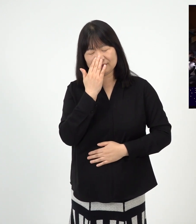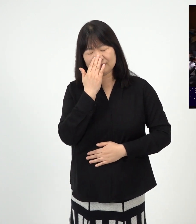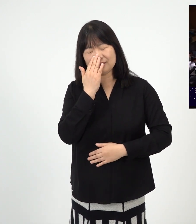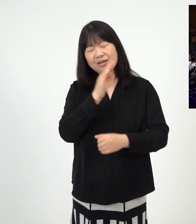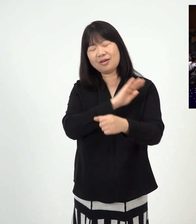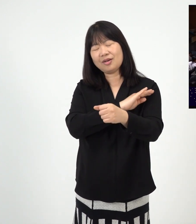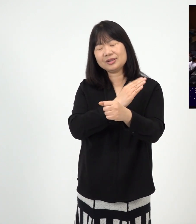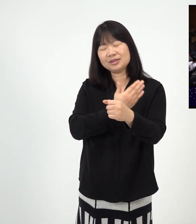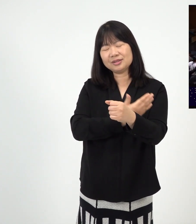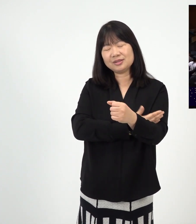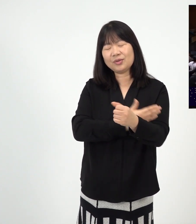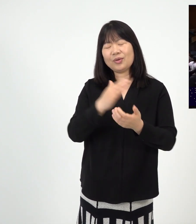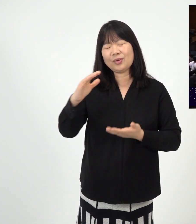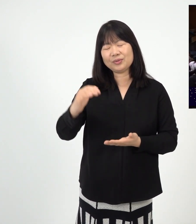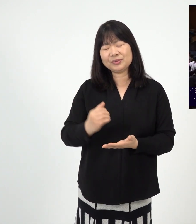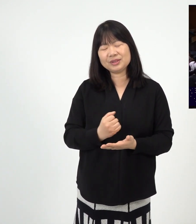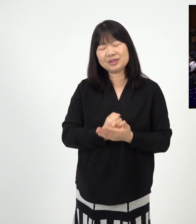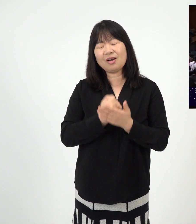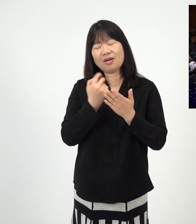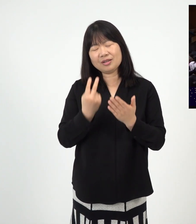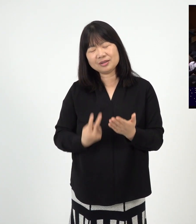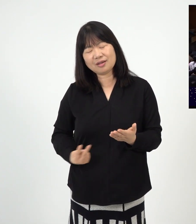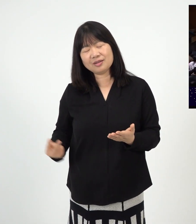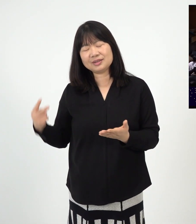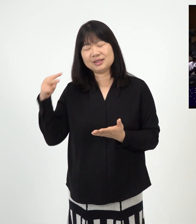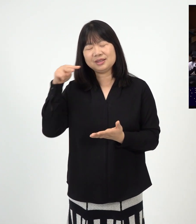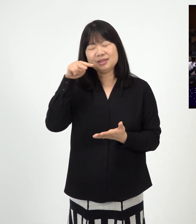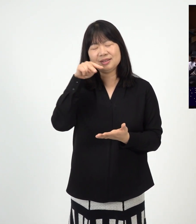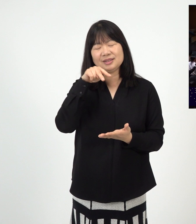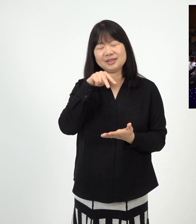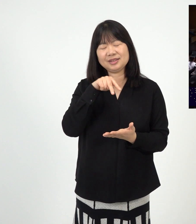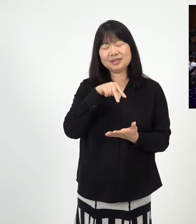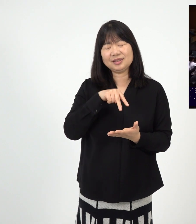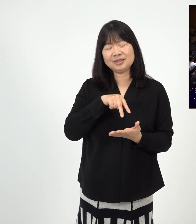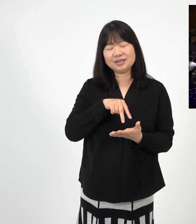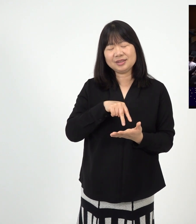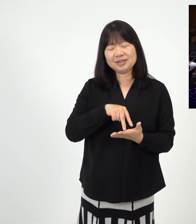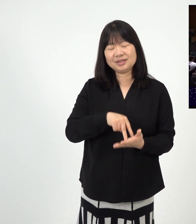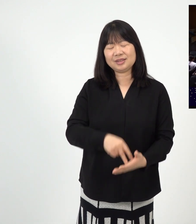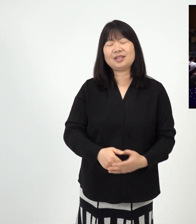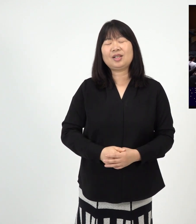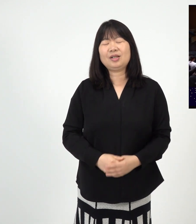선한 능력으로 일어서리.